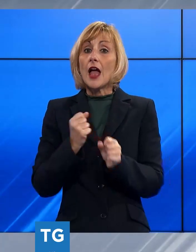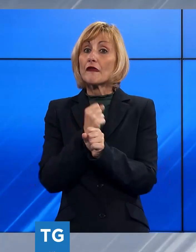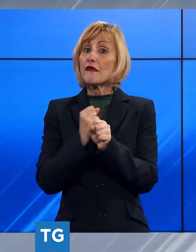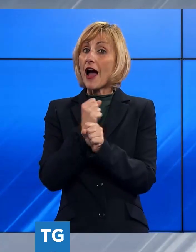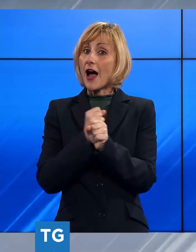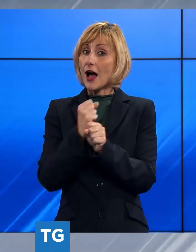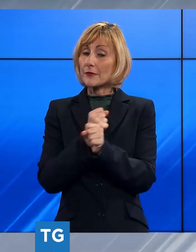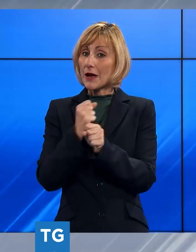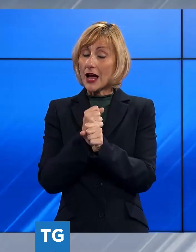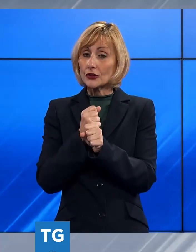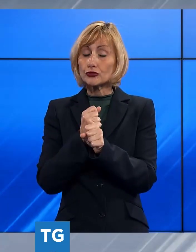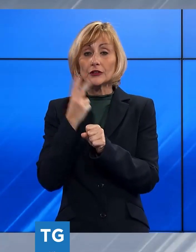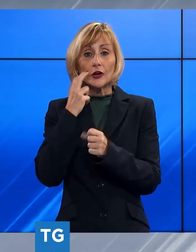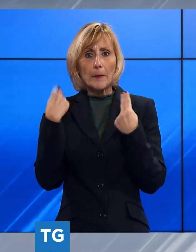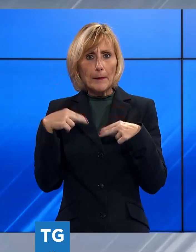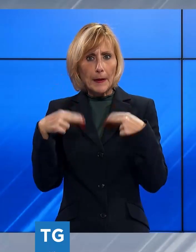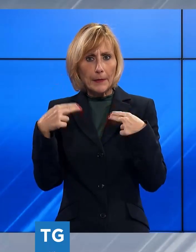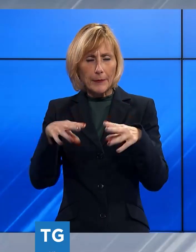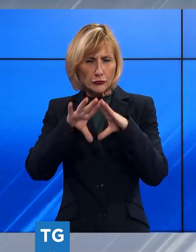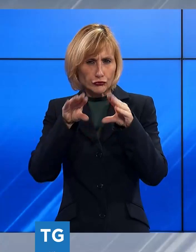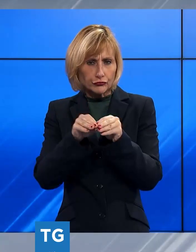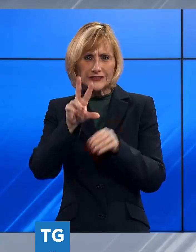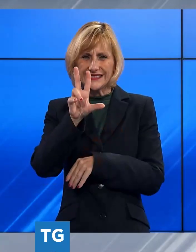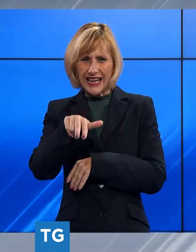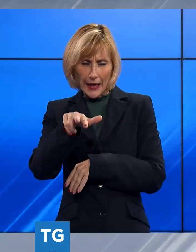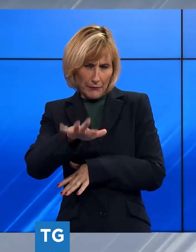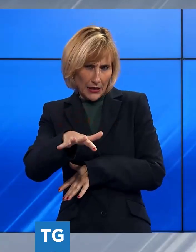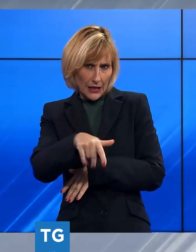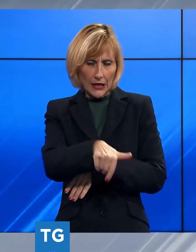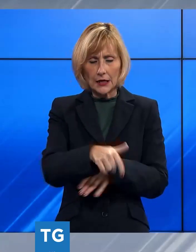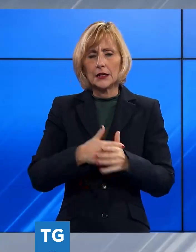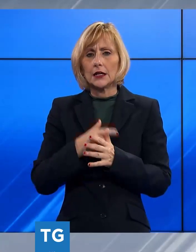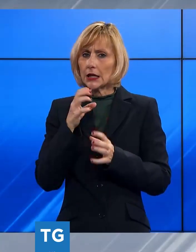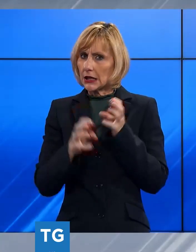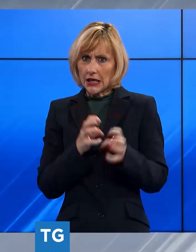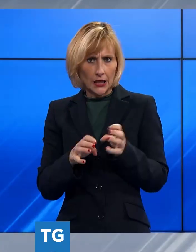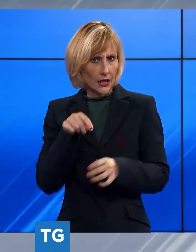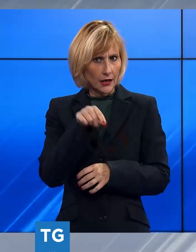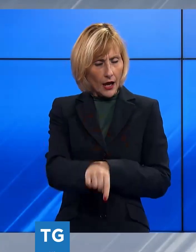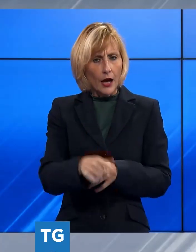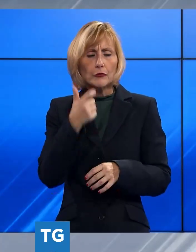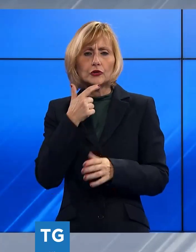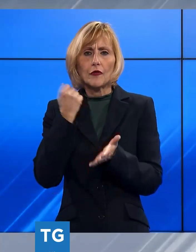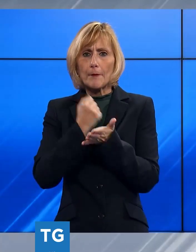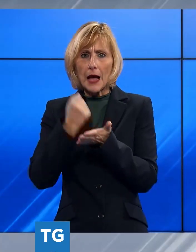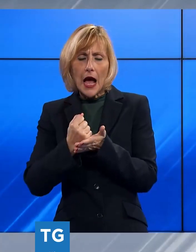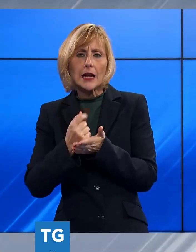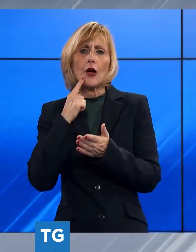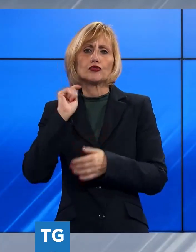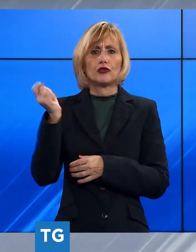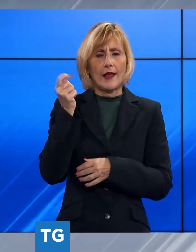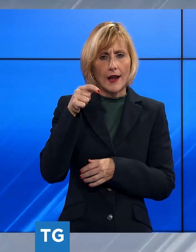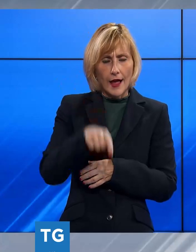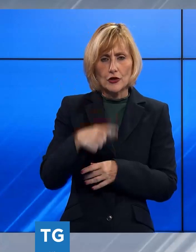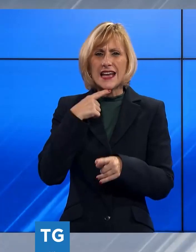difficile reperimento Nelle farmacie una situazione estremamente critica dato che molti dei farmaci sia di marca che generici sono quelli